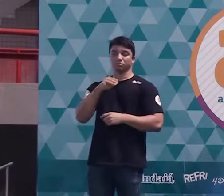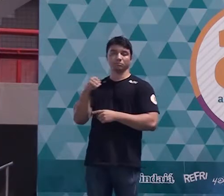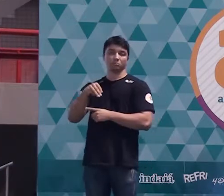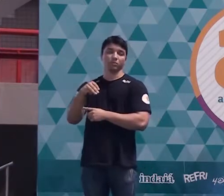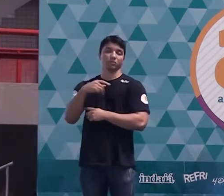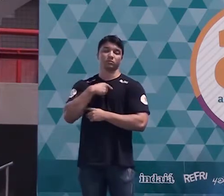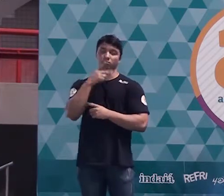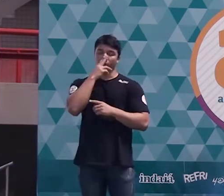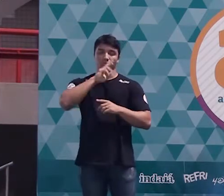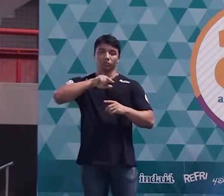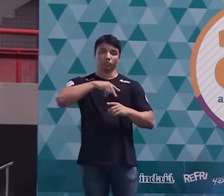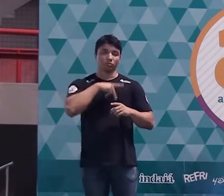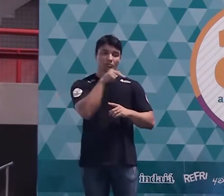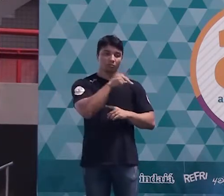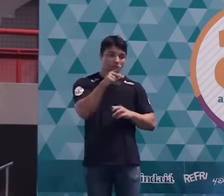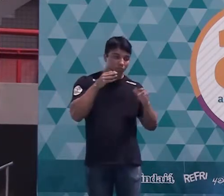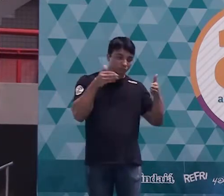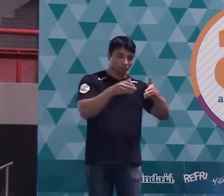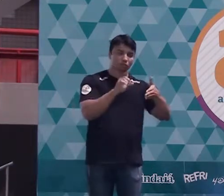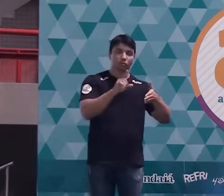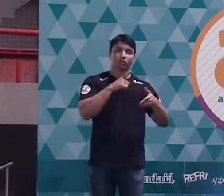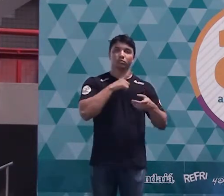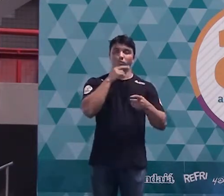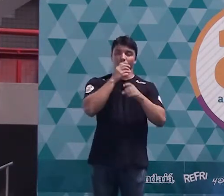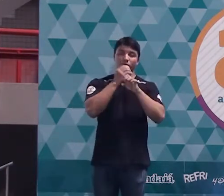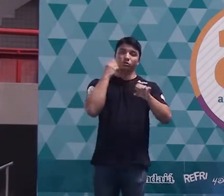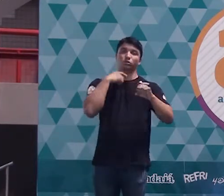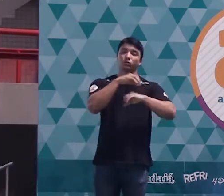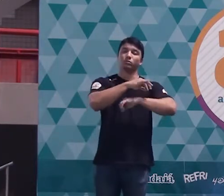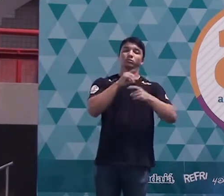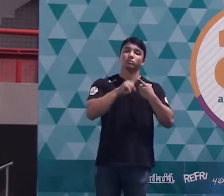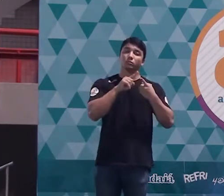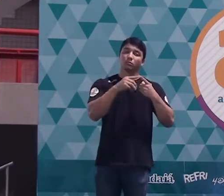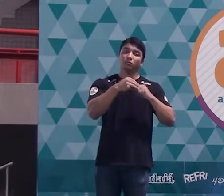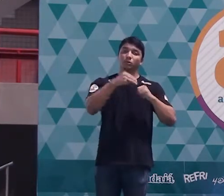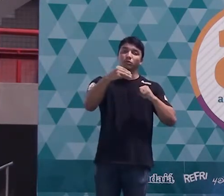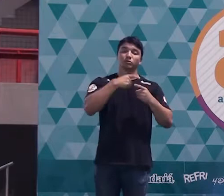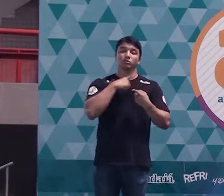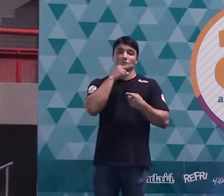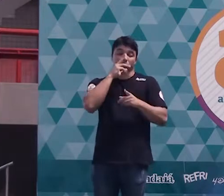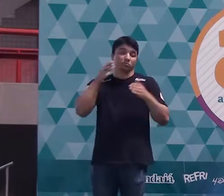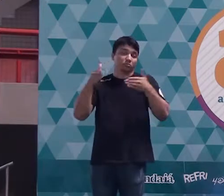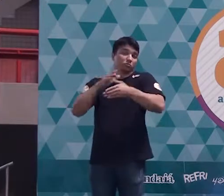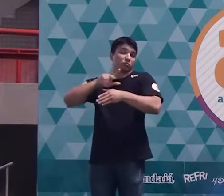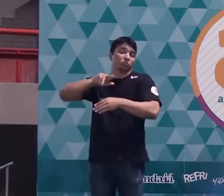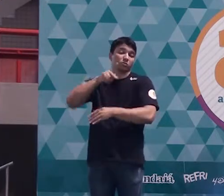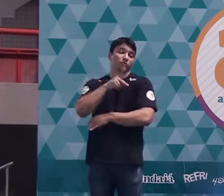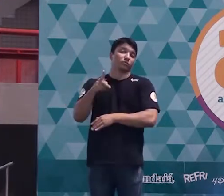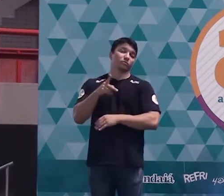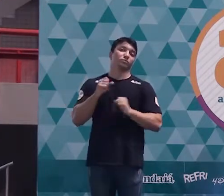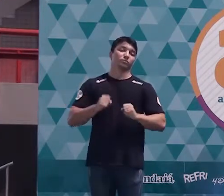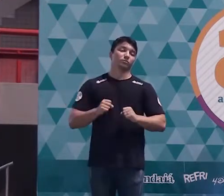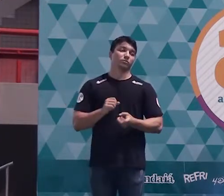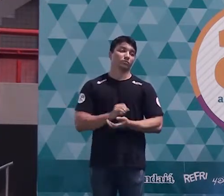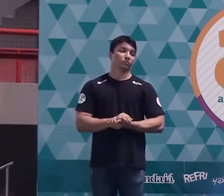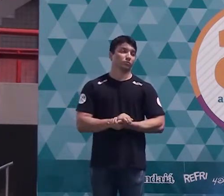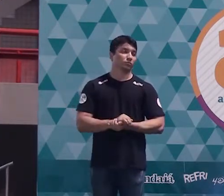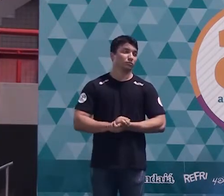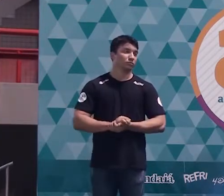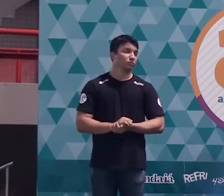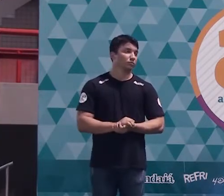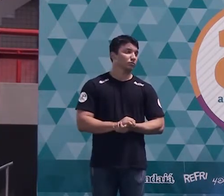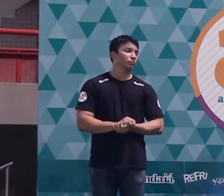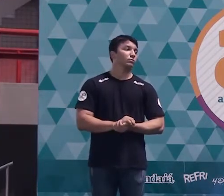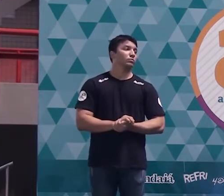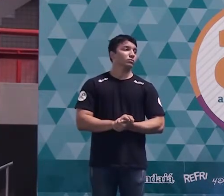Mas mestre não é só quem é professor. Um engenheiro pode ter mestrado e ser mestre sem ser professor, tá certo?